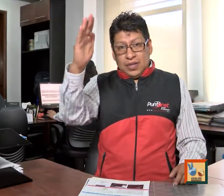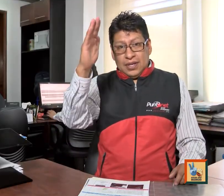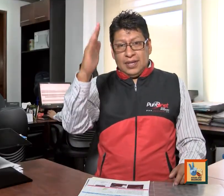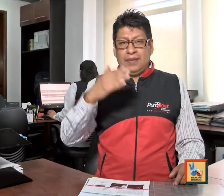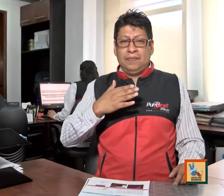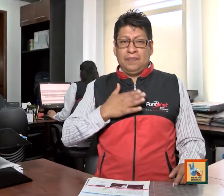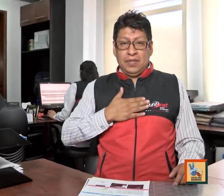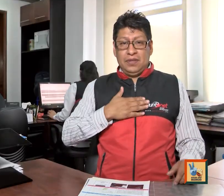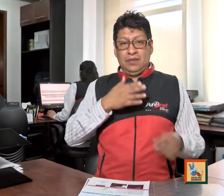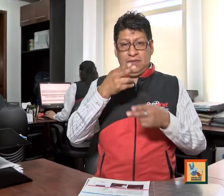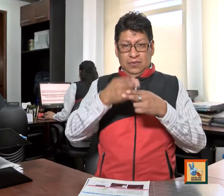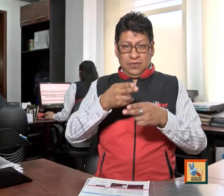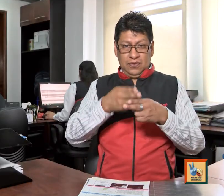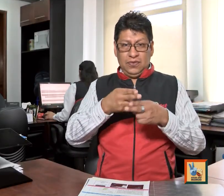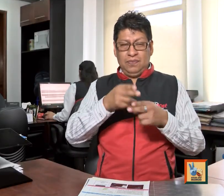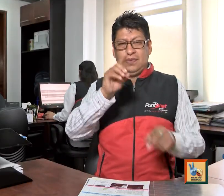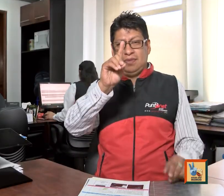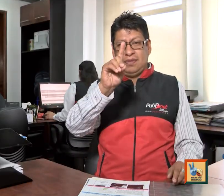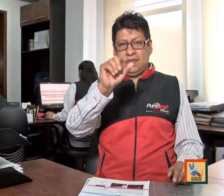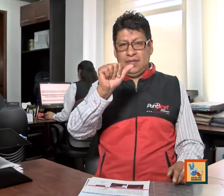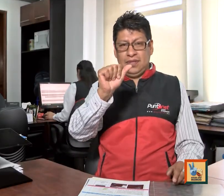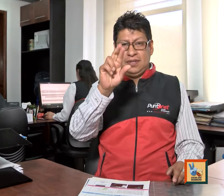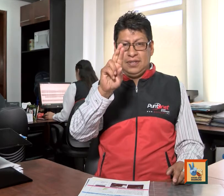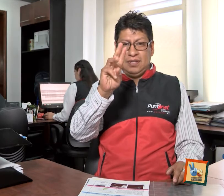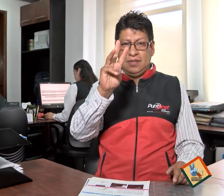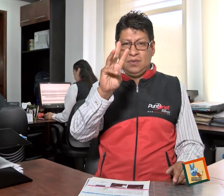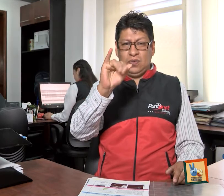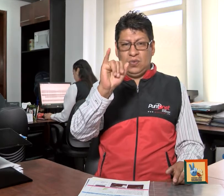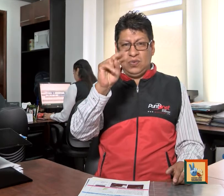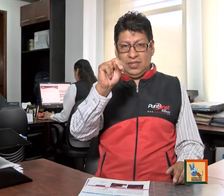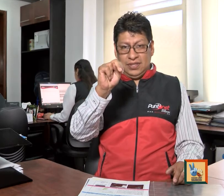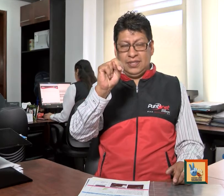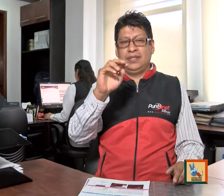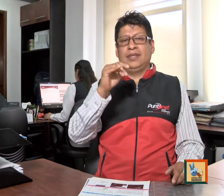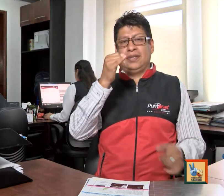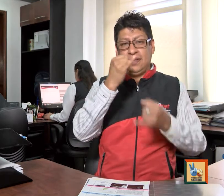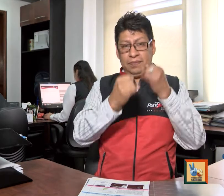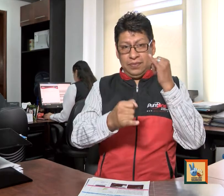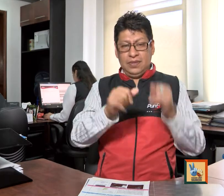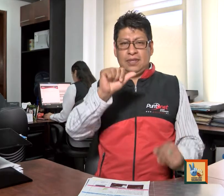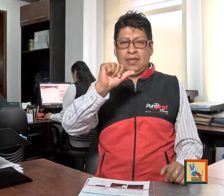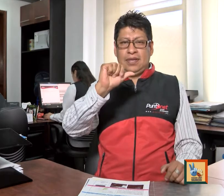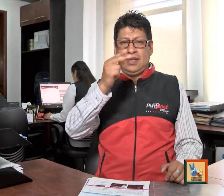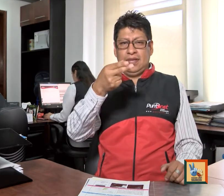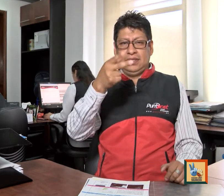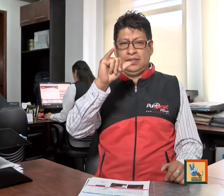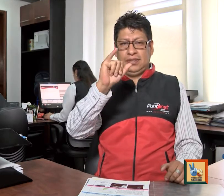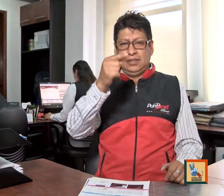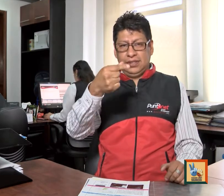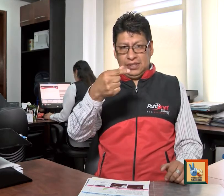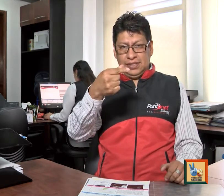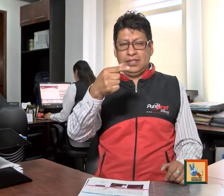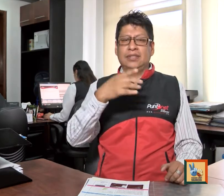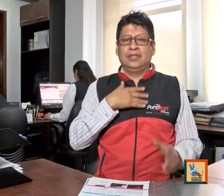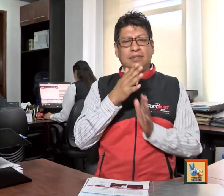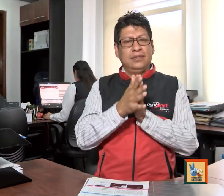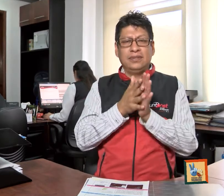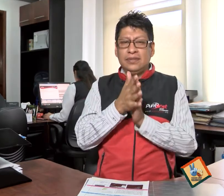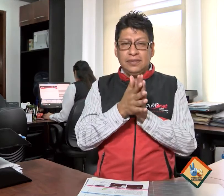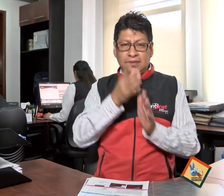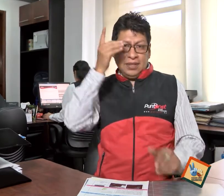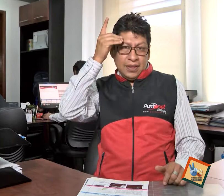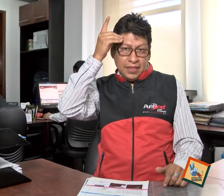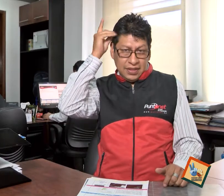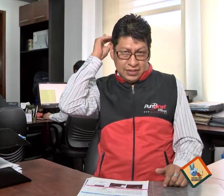hola como estan mi nombre es darwin mi apellido es achieve diseña con la cambien típico es de esta tengo 40 años